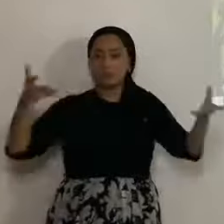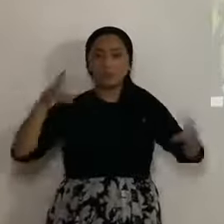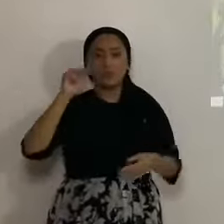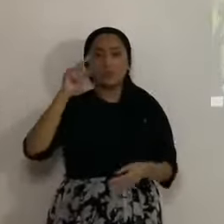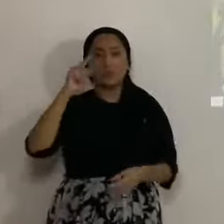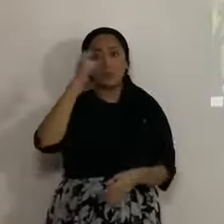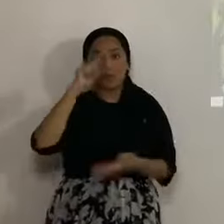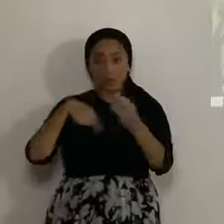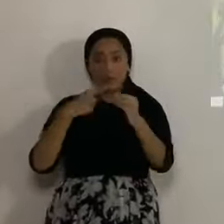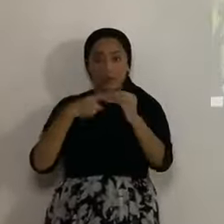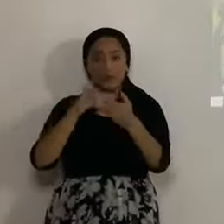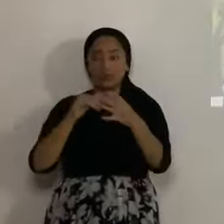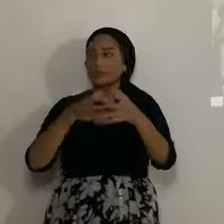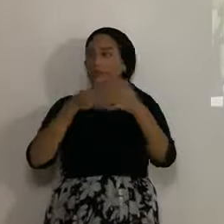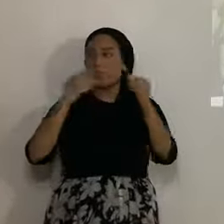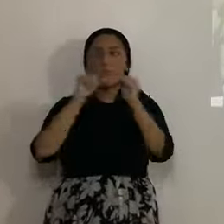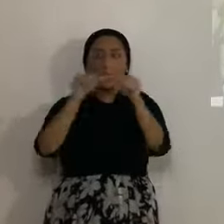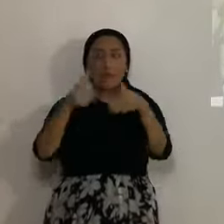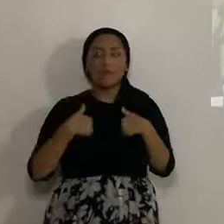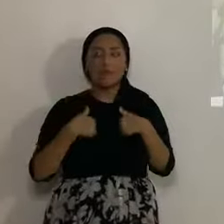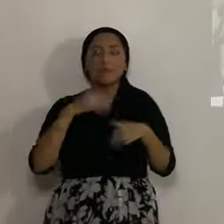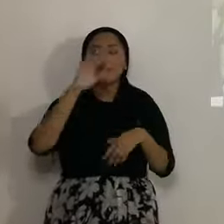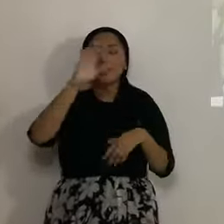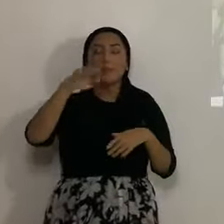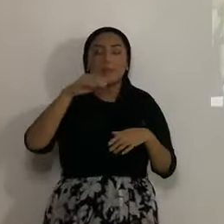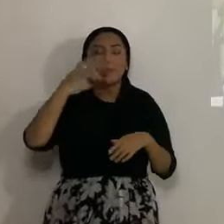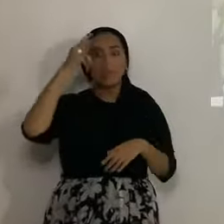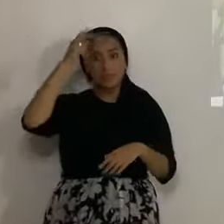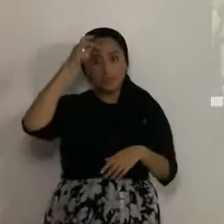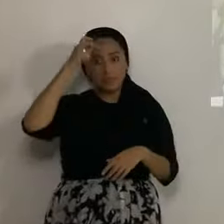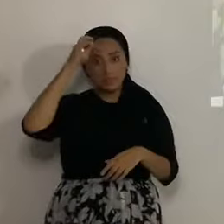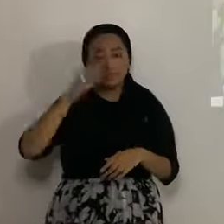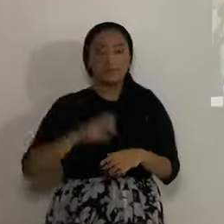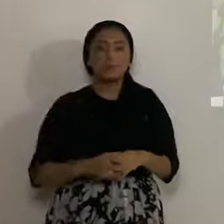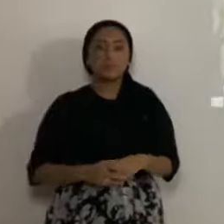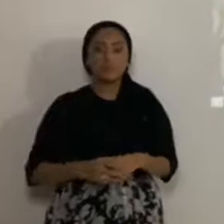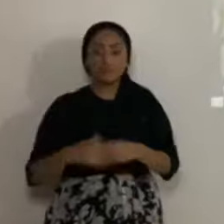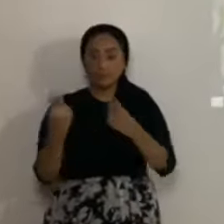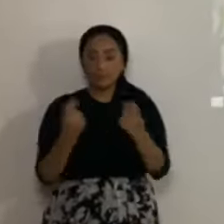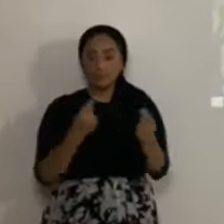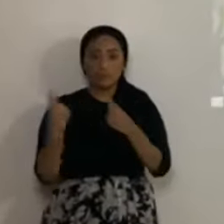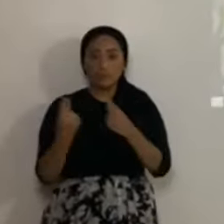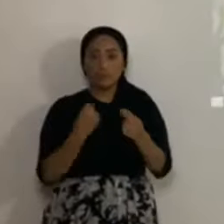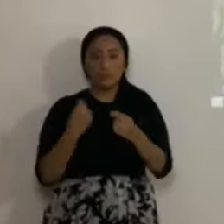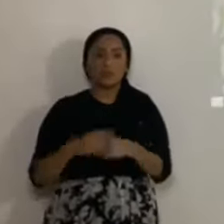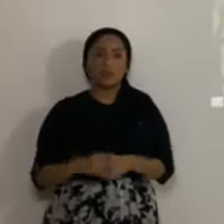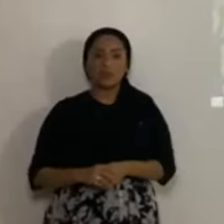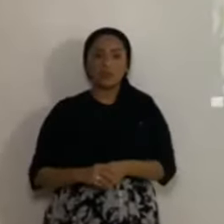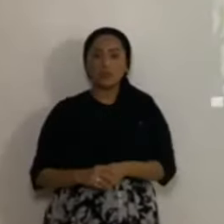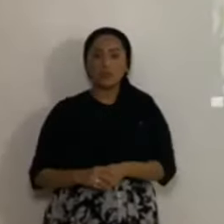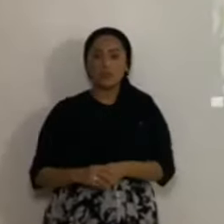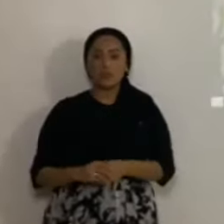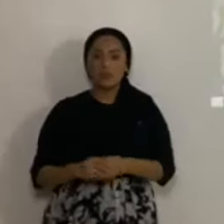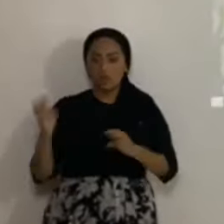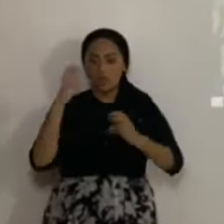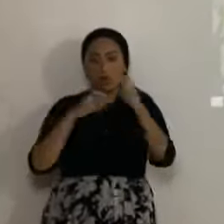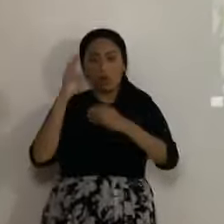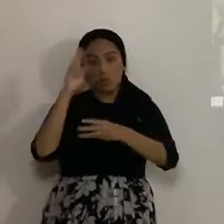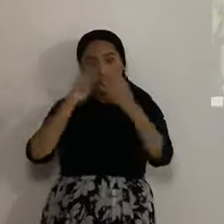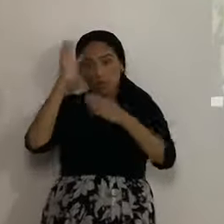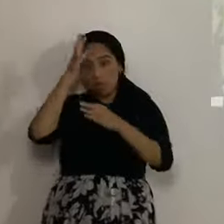porque de eso siempre va a haber. De hecho, el enemigo actúa tentando el eterno prueba.